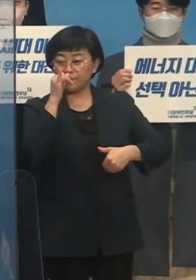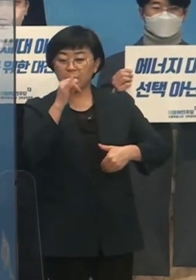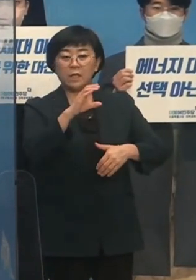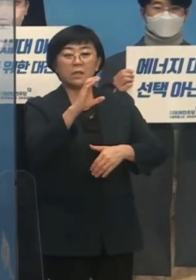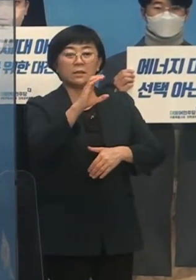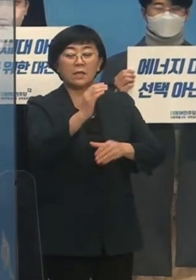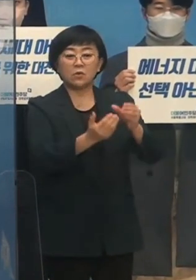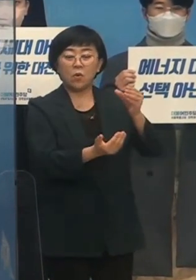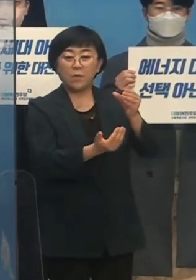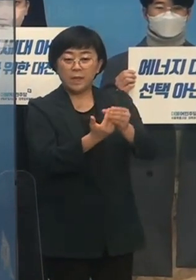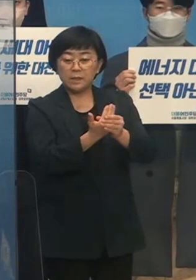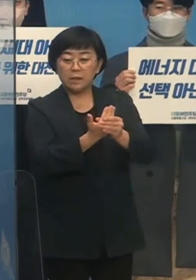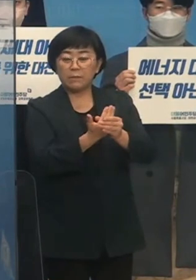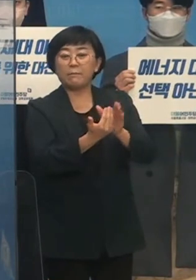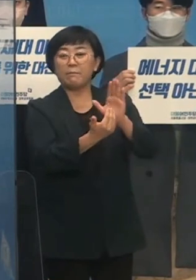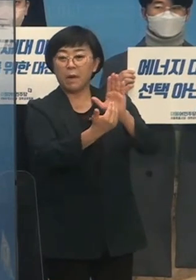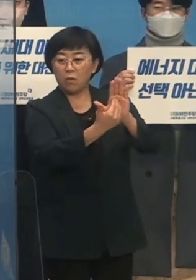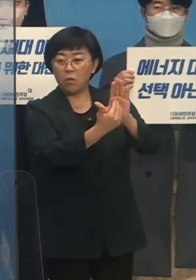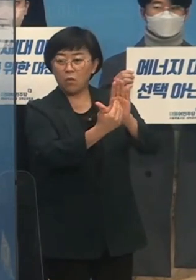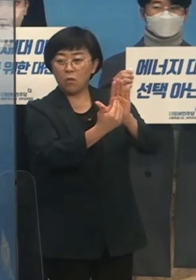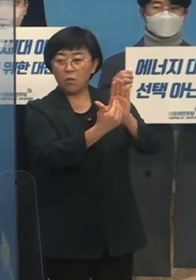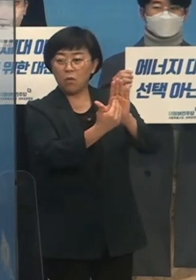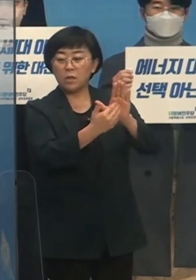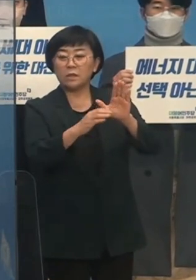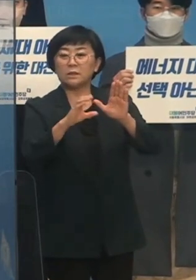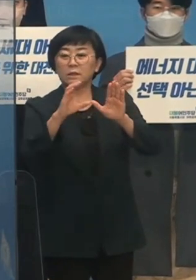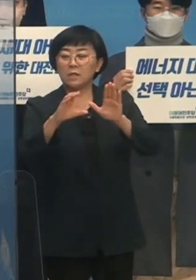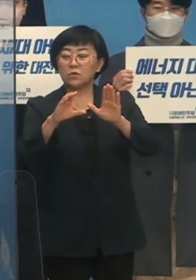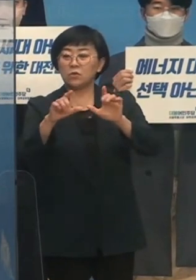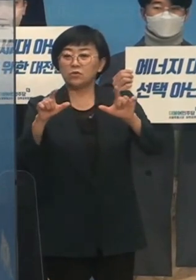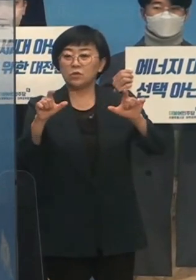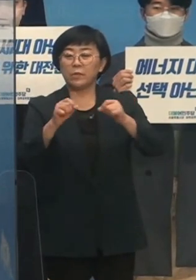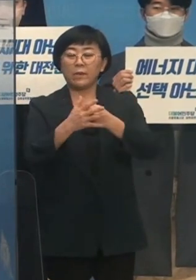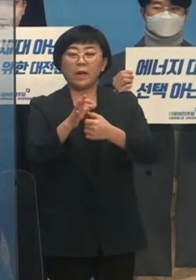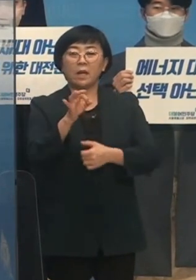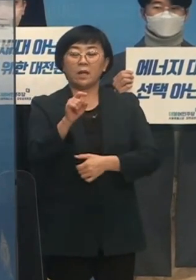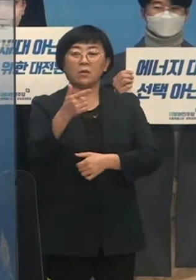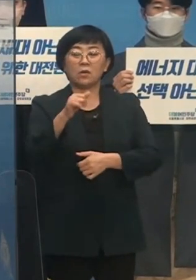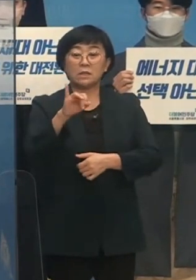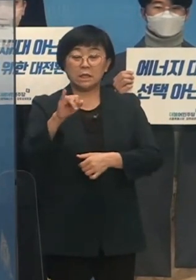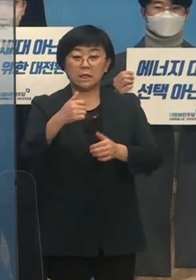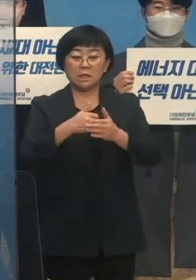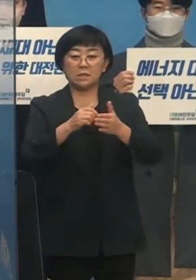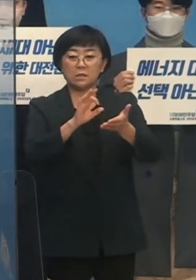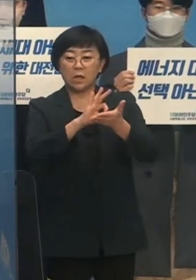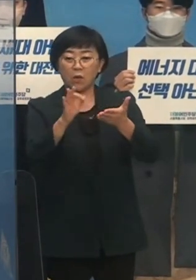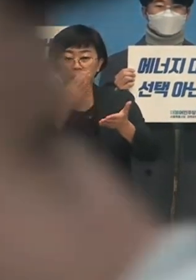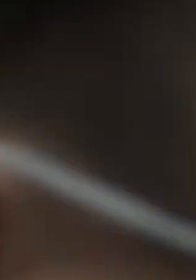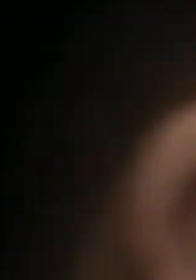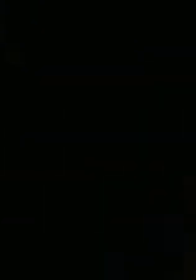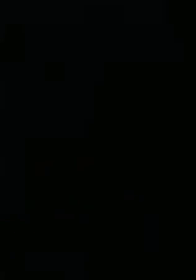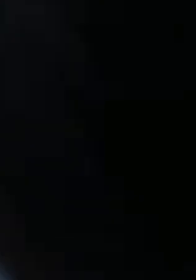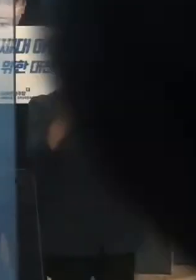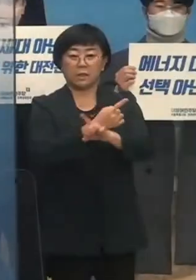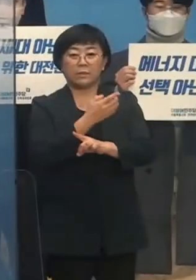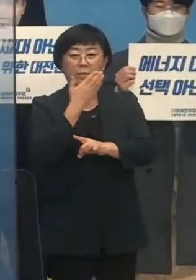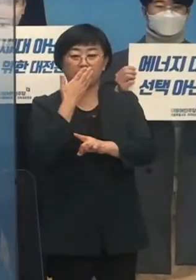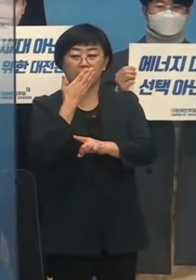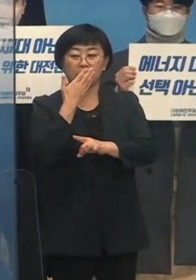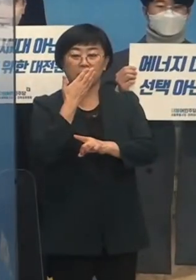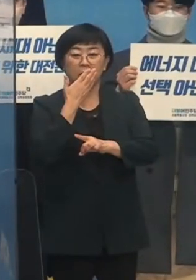탄소를 발생시키지 않거나 탄소를 포집하면서 에너지를 쓸 수 있는 에너지 대전환을 이룰 수